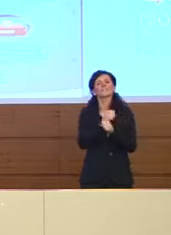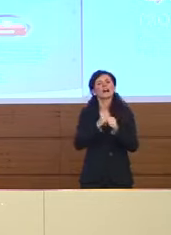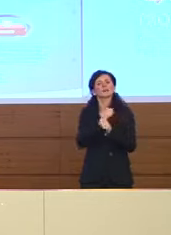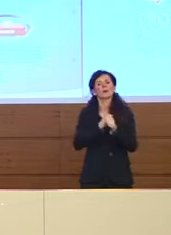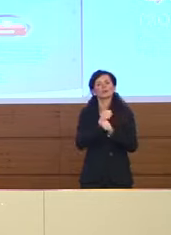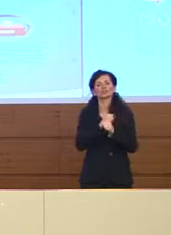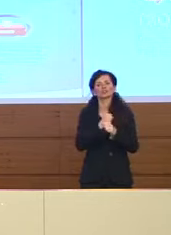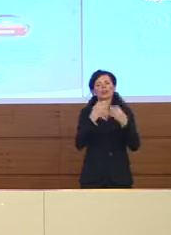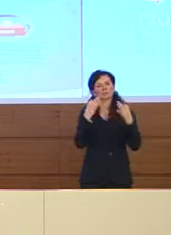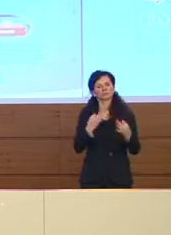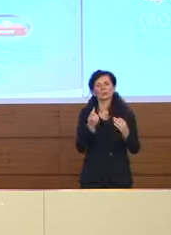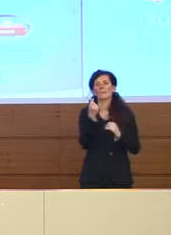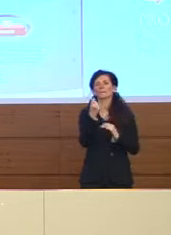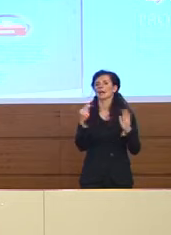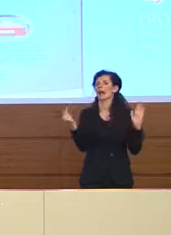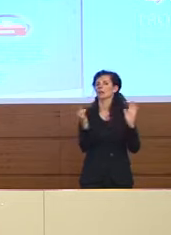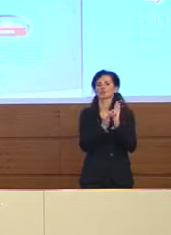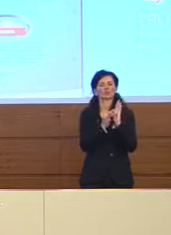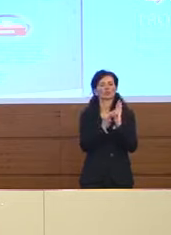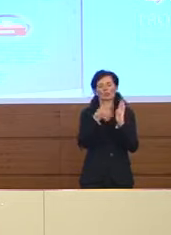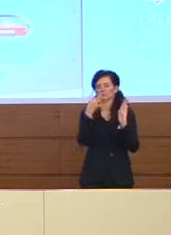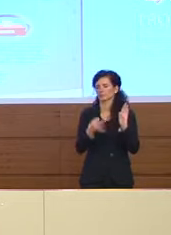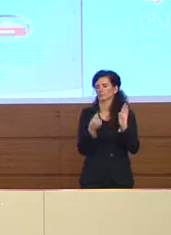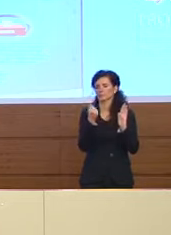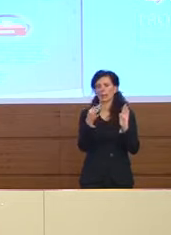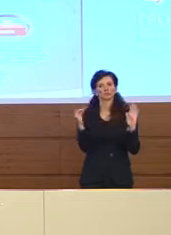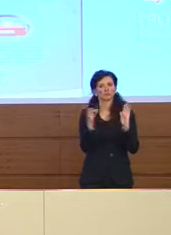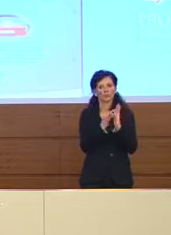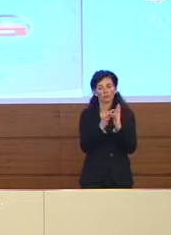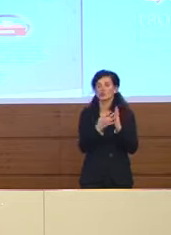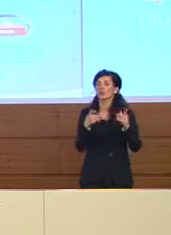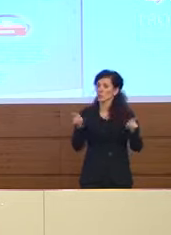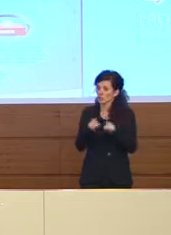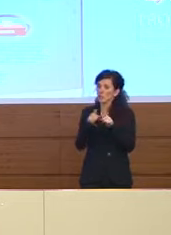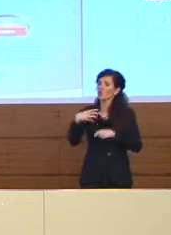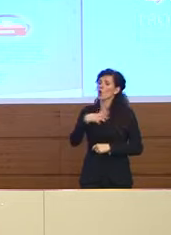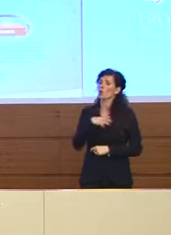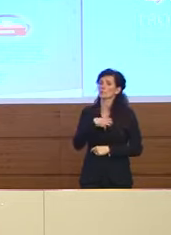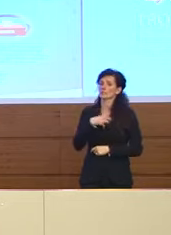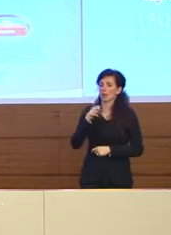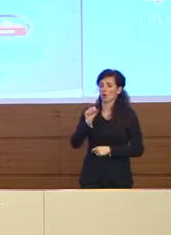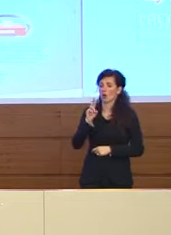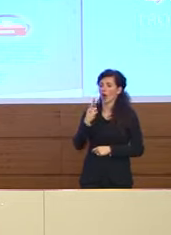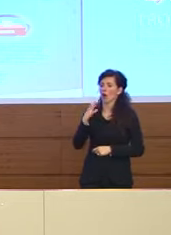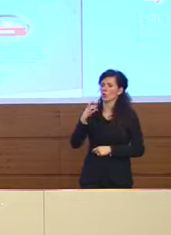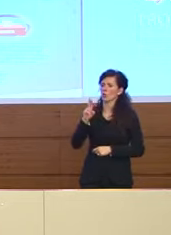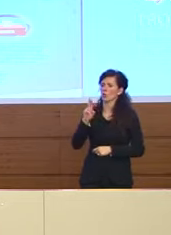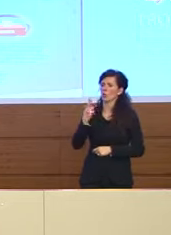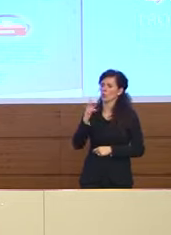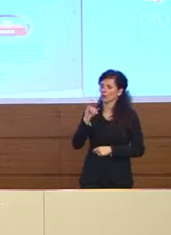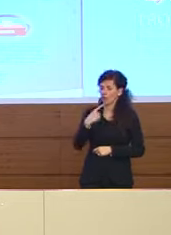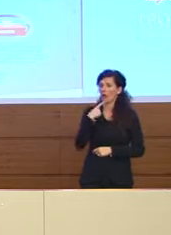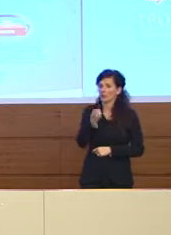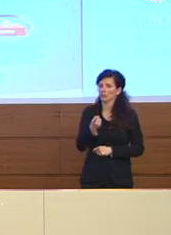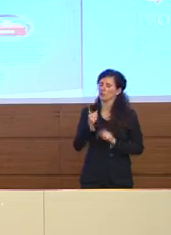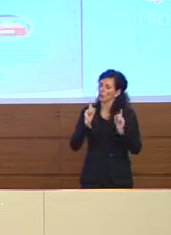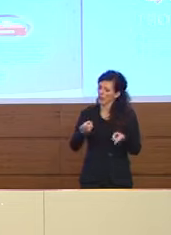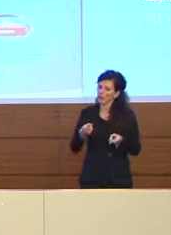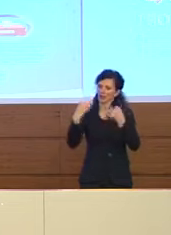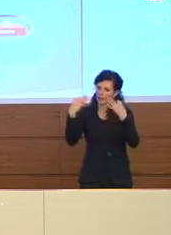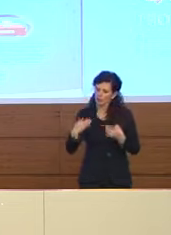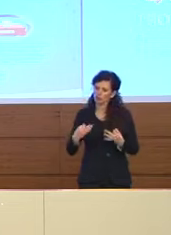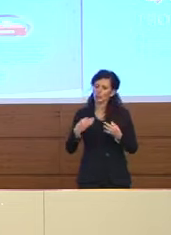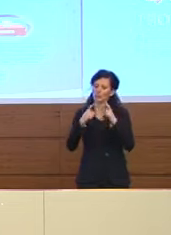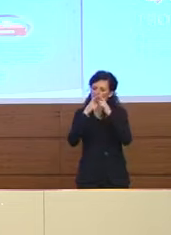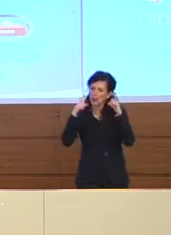non riterrei lo stesso commissario arcuri aveva detto che sarebbe stata presa questa decisione non ritenete che